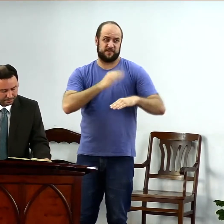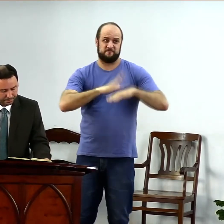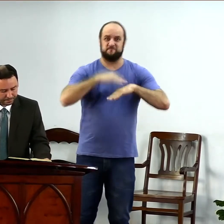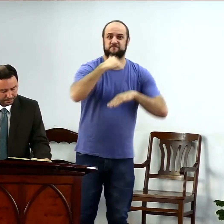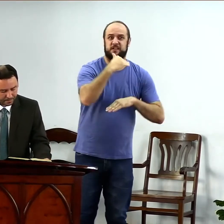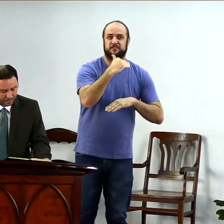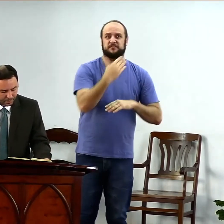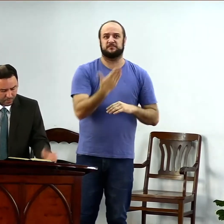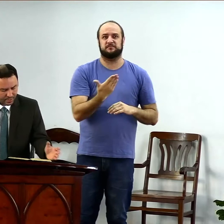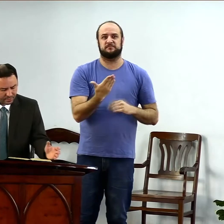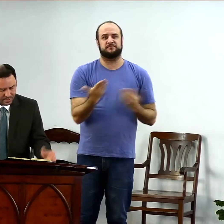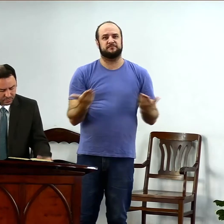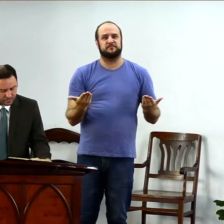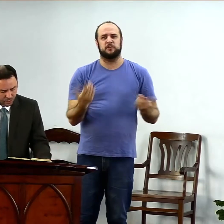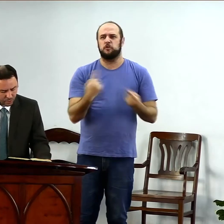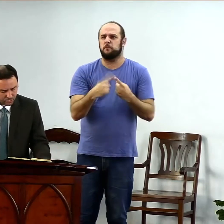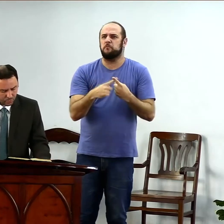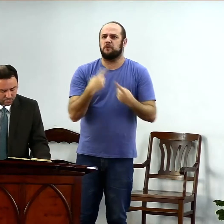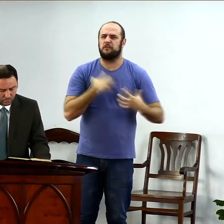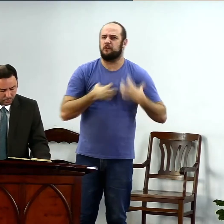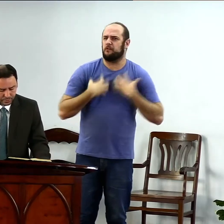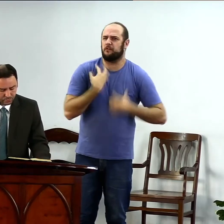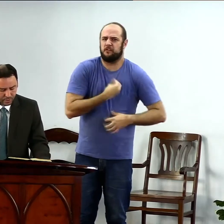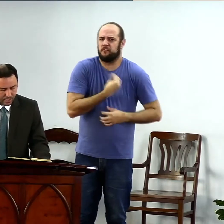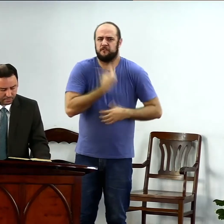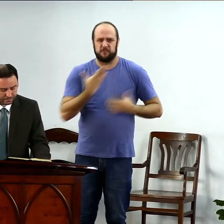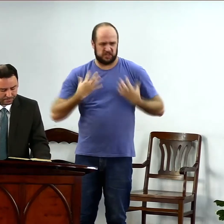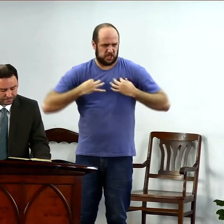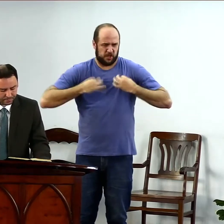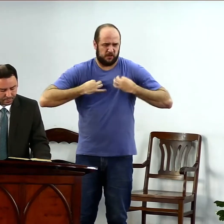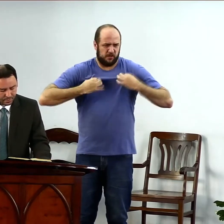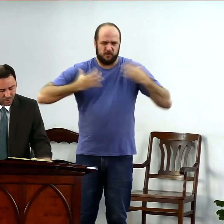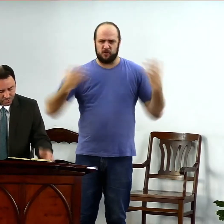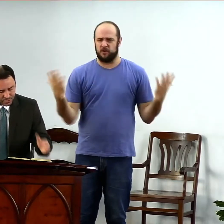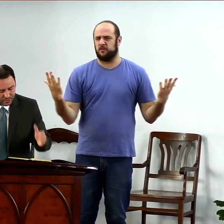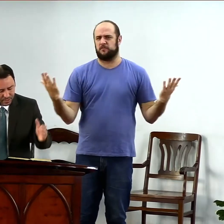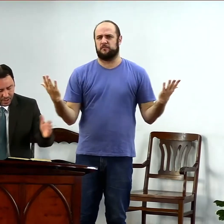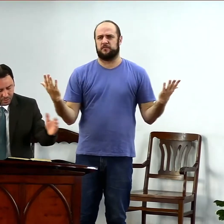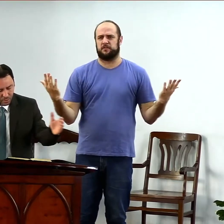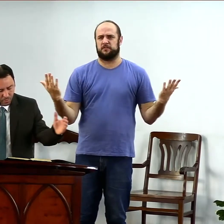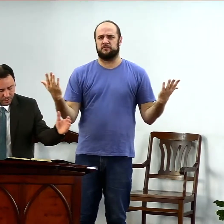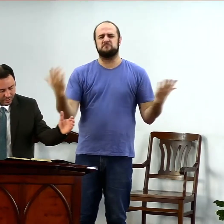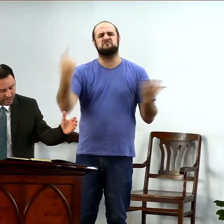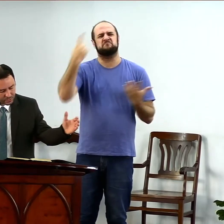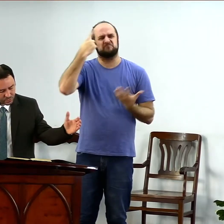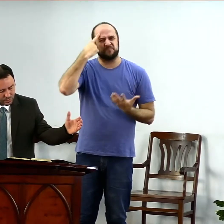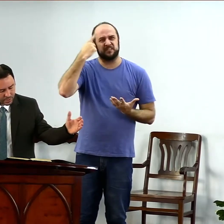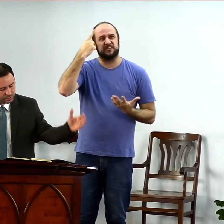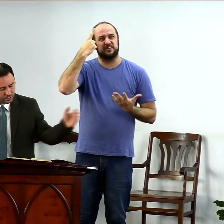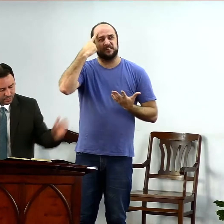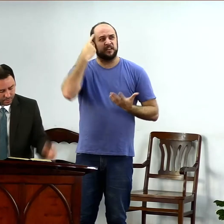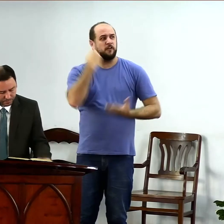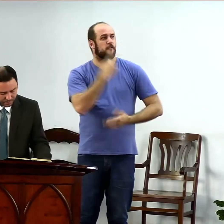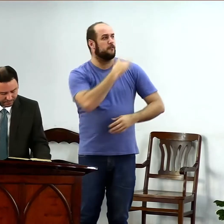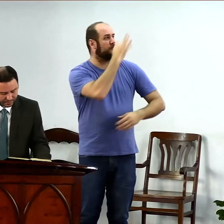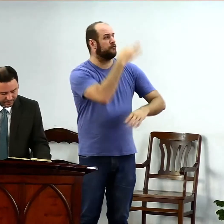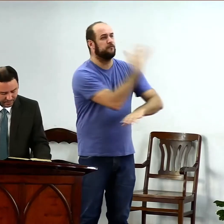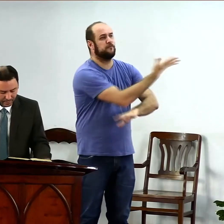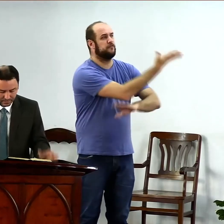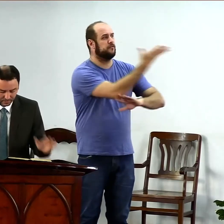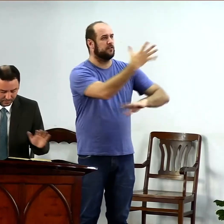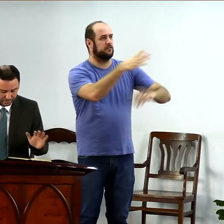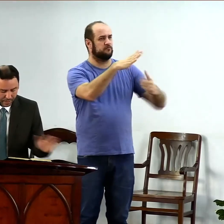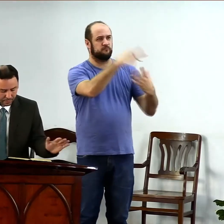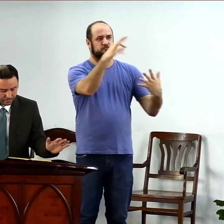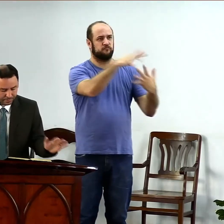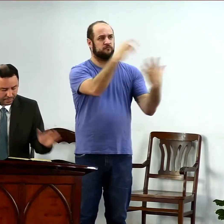vida? E por que andais ansiosos quanto ao vestuário? Considerai como crescem os lírios do campo.